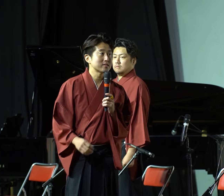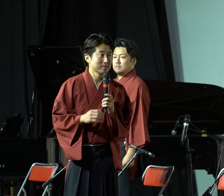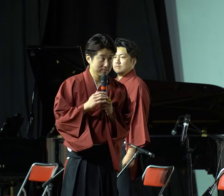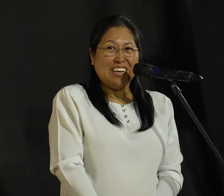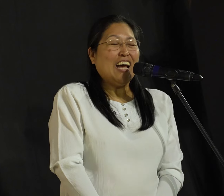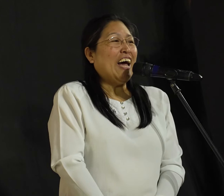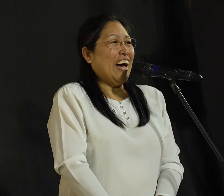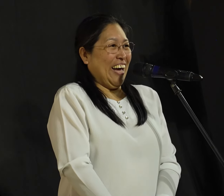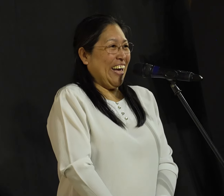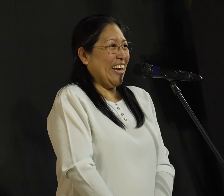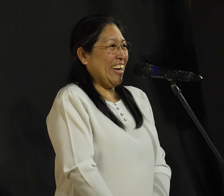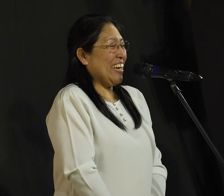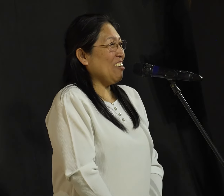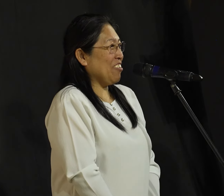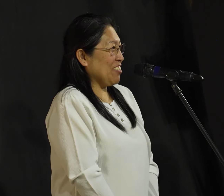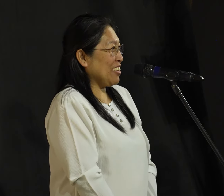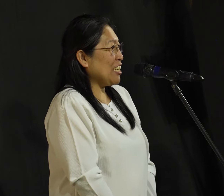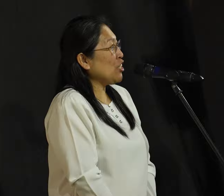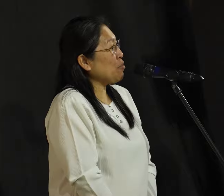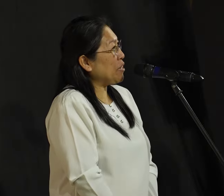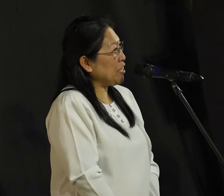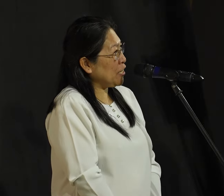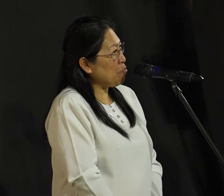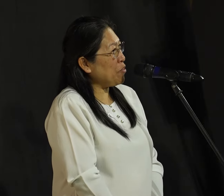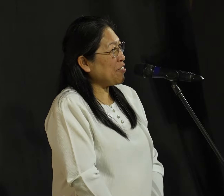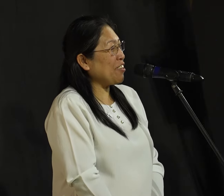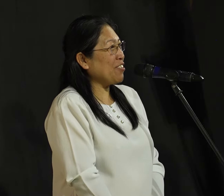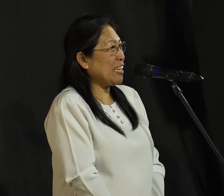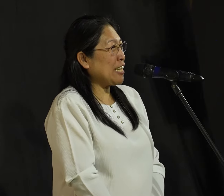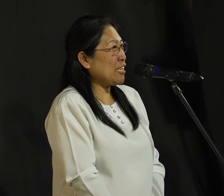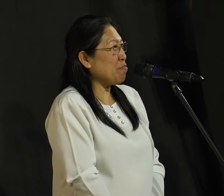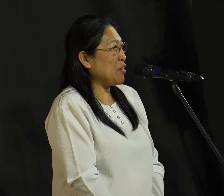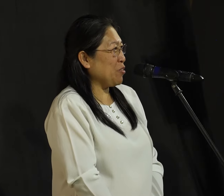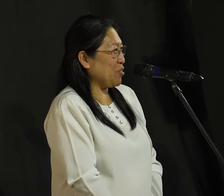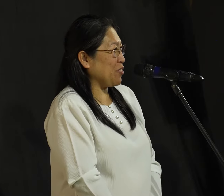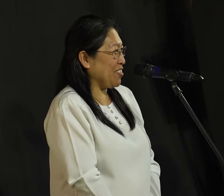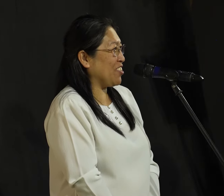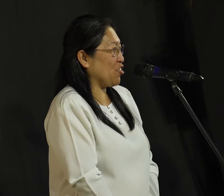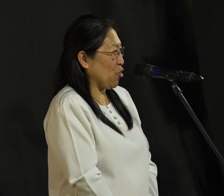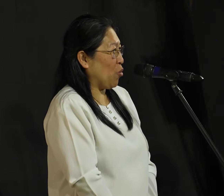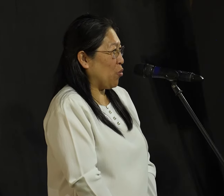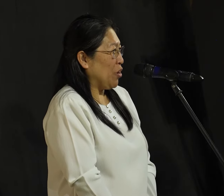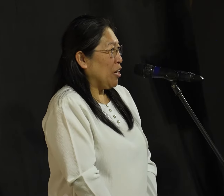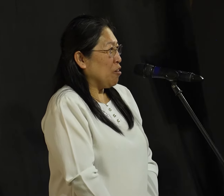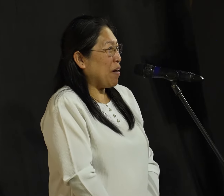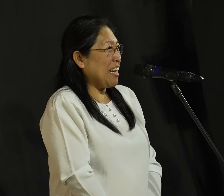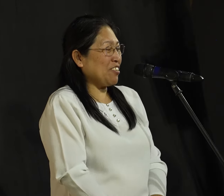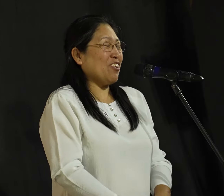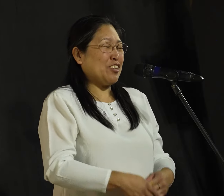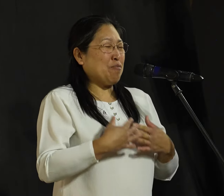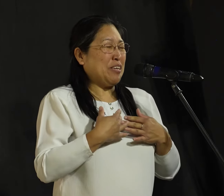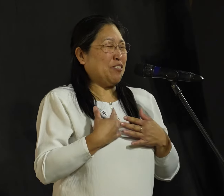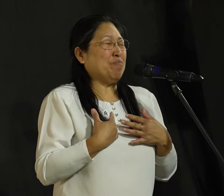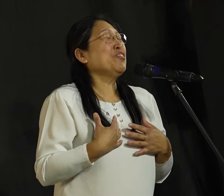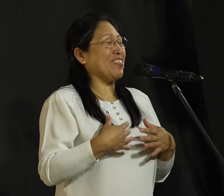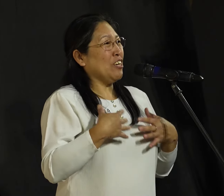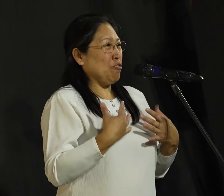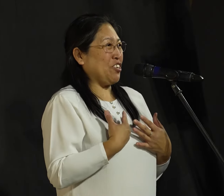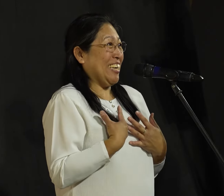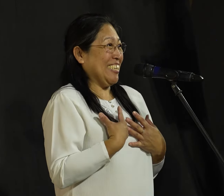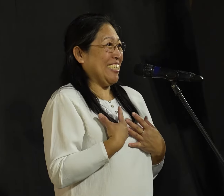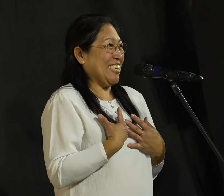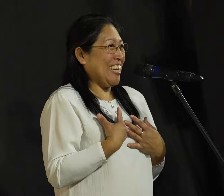一応70分ぐらいのコンサートですけど、僕たちも人間ですので、皆さんの温かい拍手や声援によってはその時間が伸びることもあります。 Ele falou o seguinte, a princípio são 70 minutos de show, mas nós também